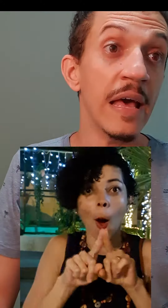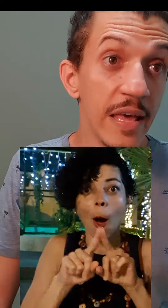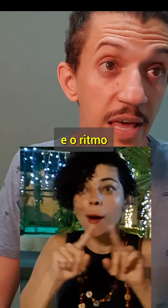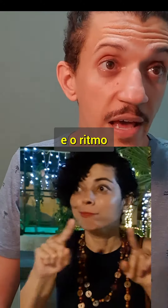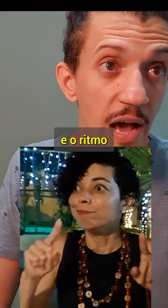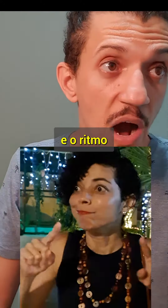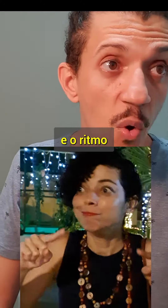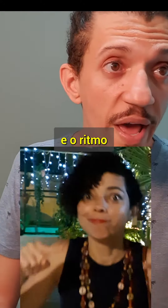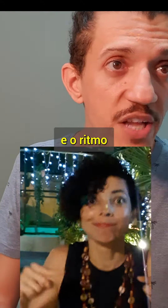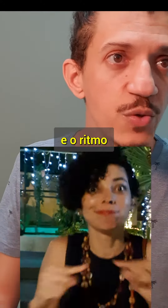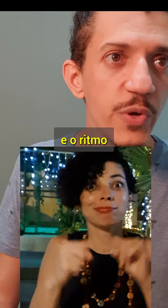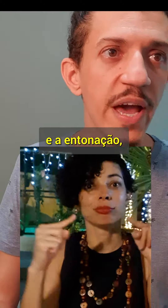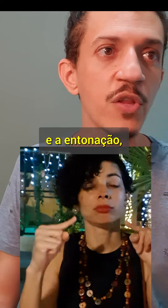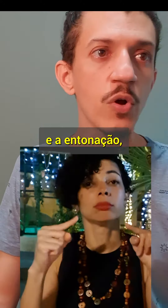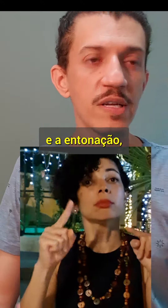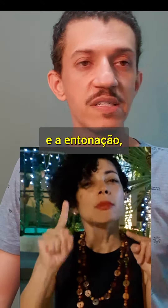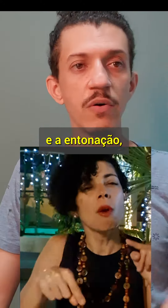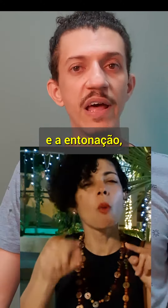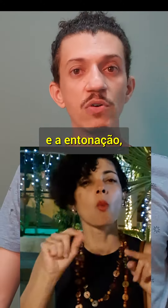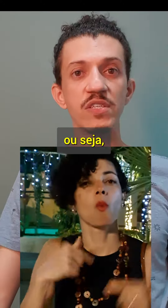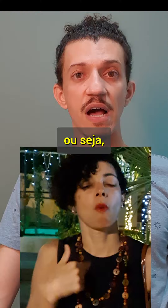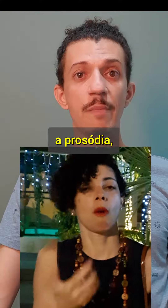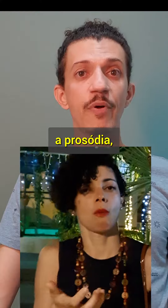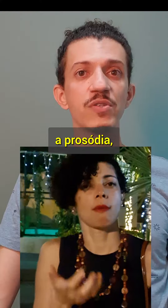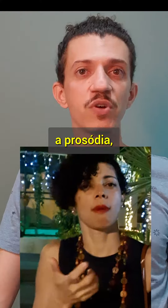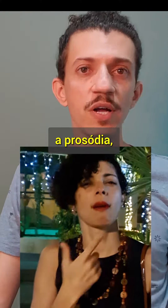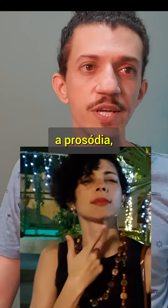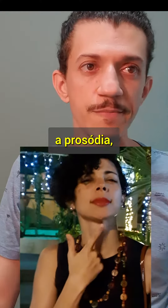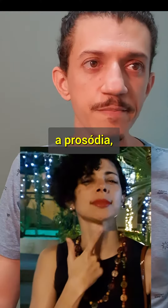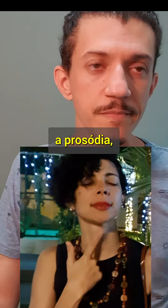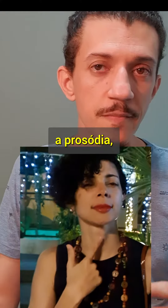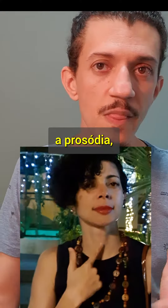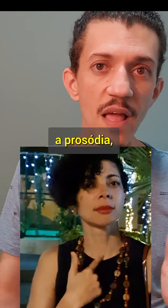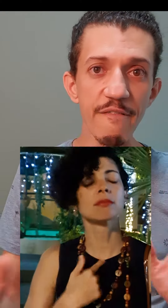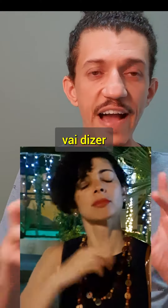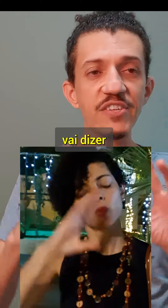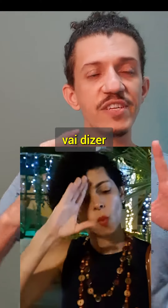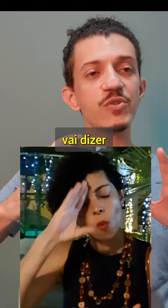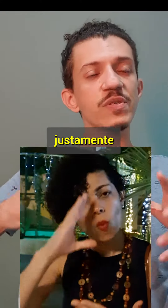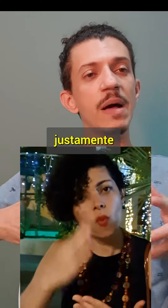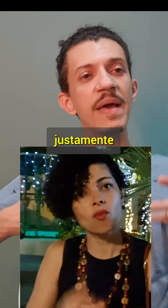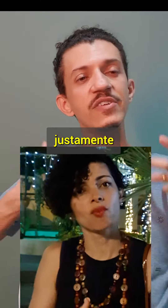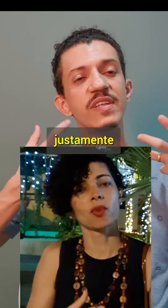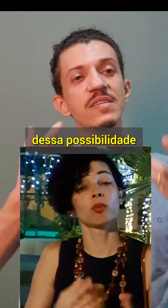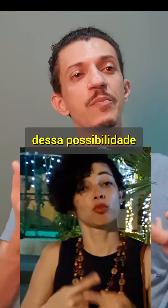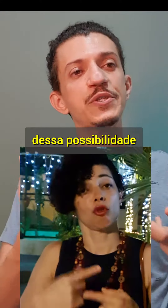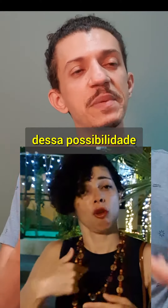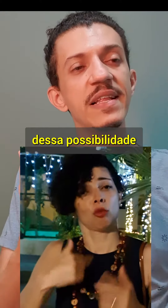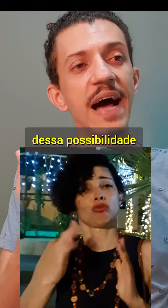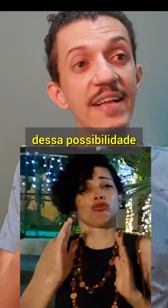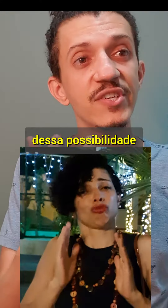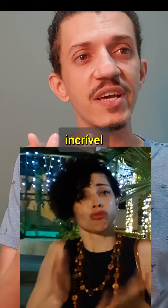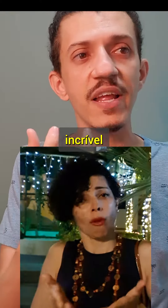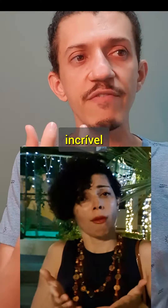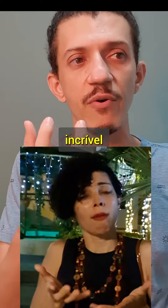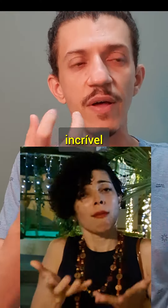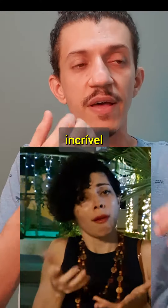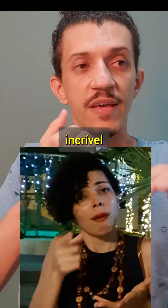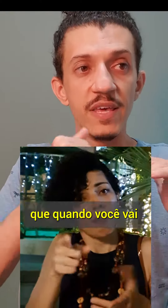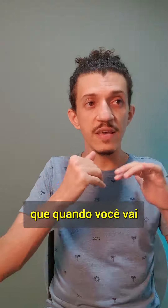E o ritmo e a entonação, ou seja, a prosódia, vai dizer justamente dessa possibilidade incrível, que